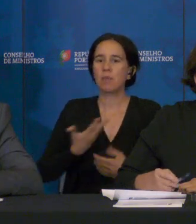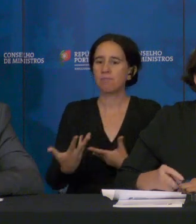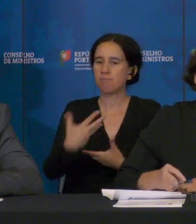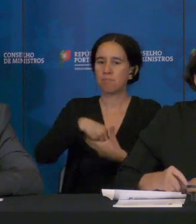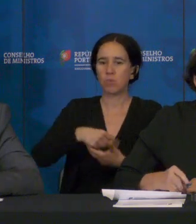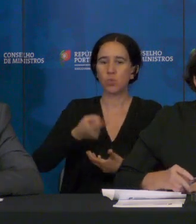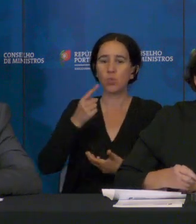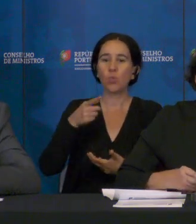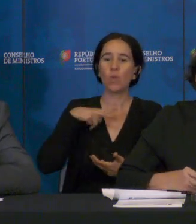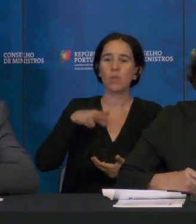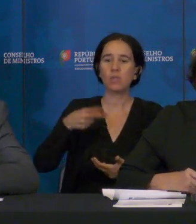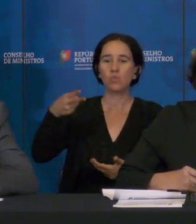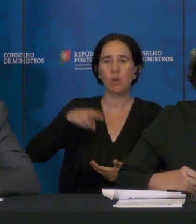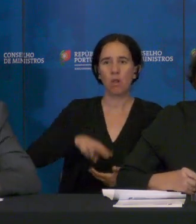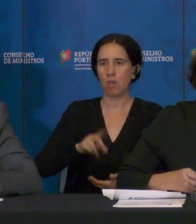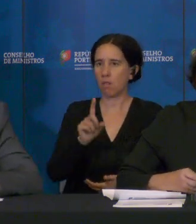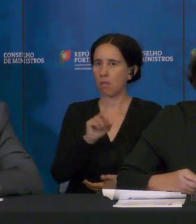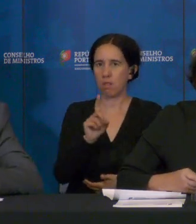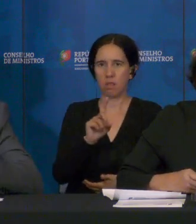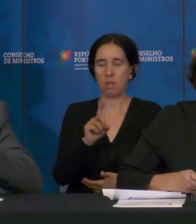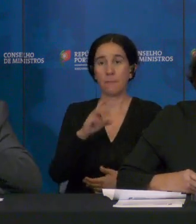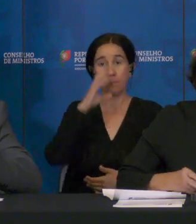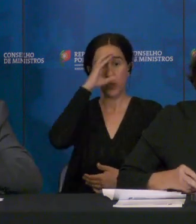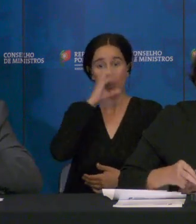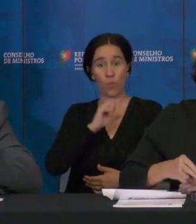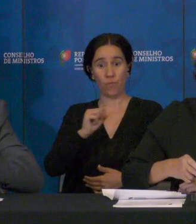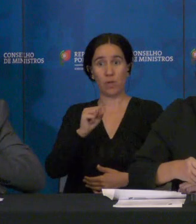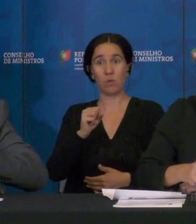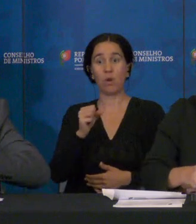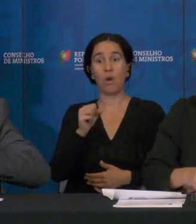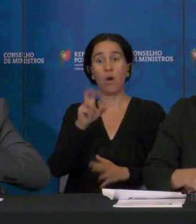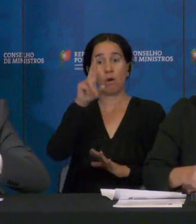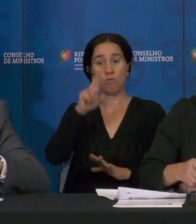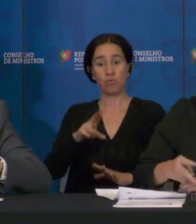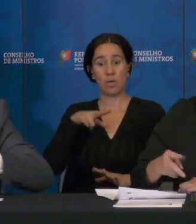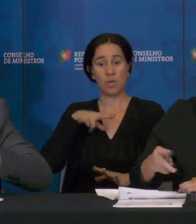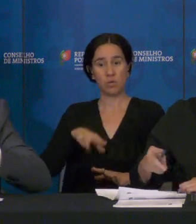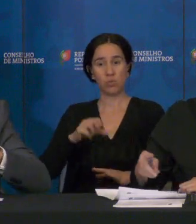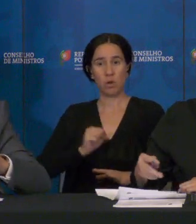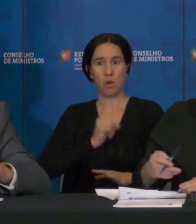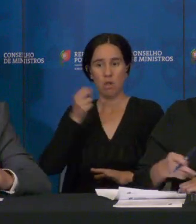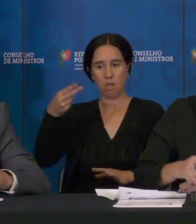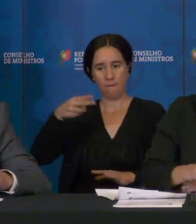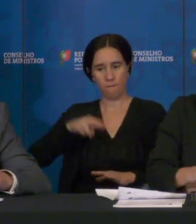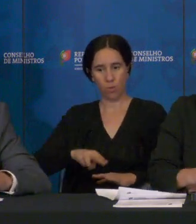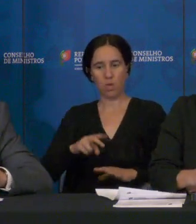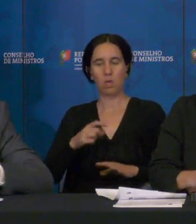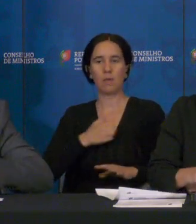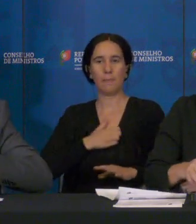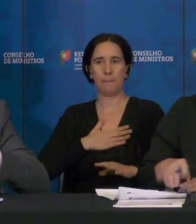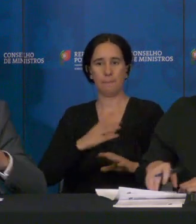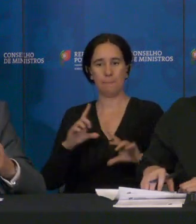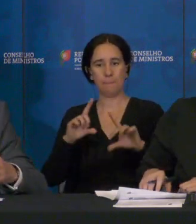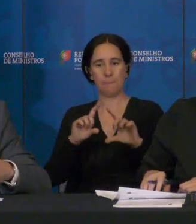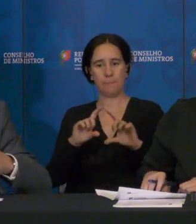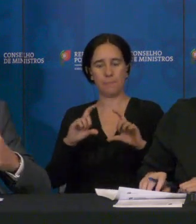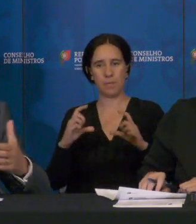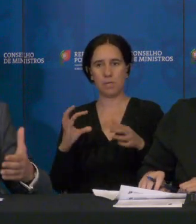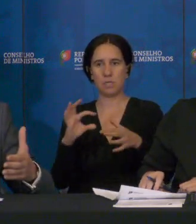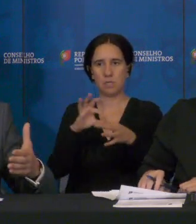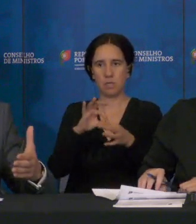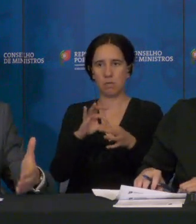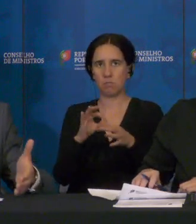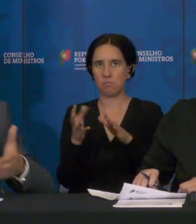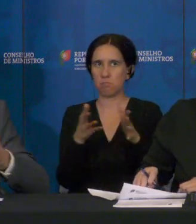pela nacionalização. O Governo nacionalizou a participação na empresa, o que abrange o universo